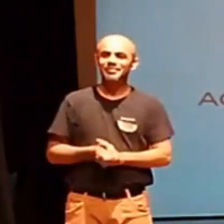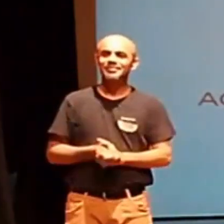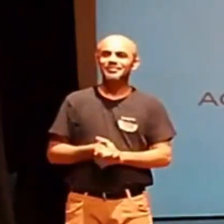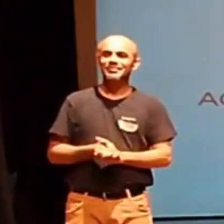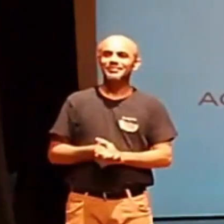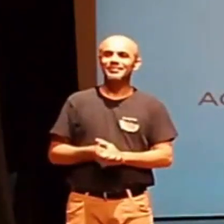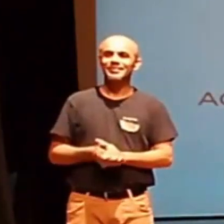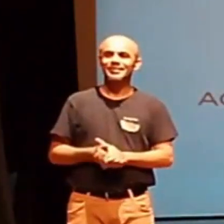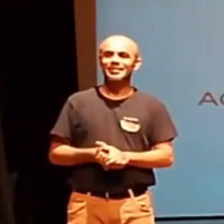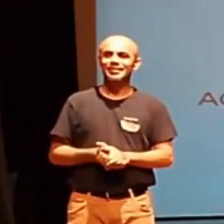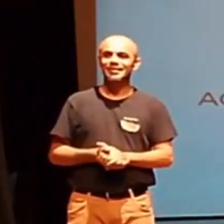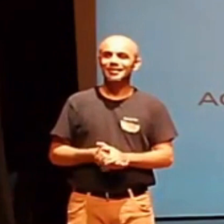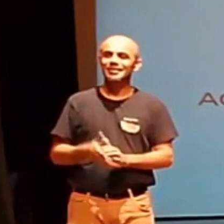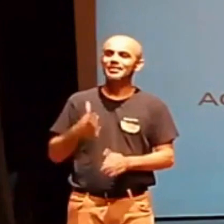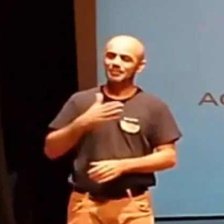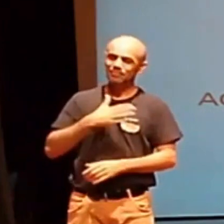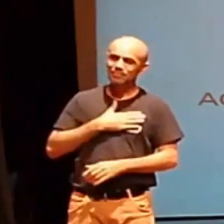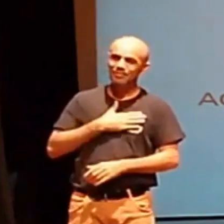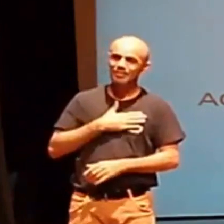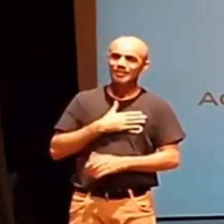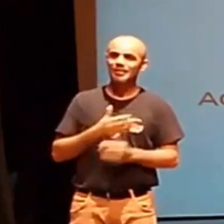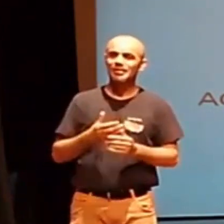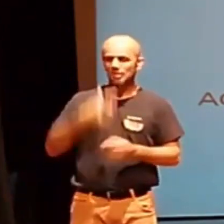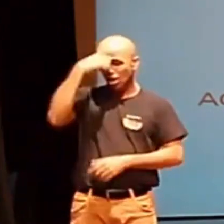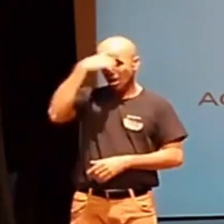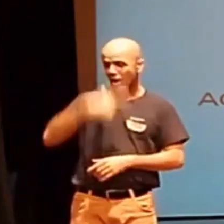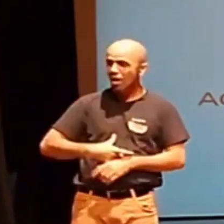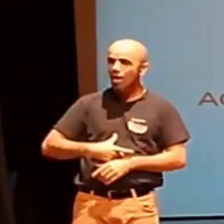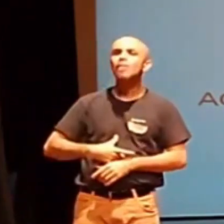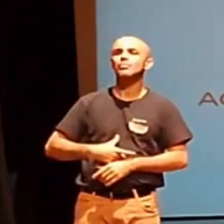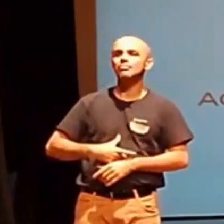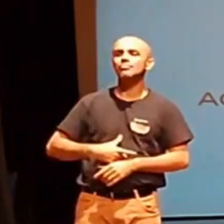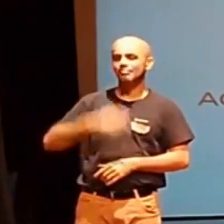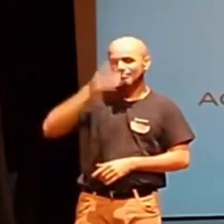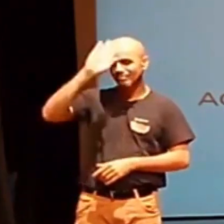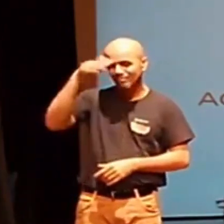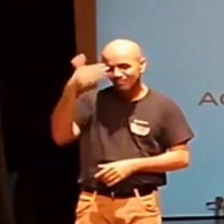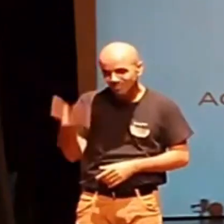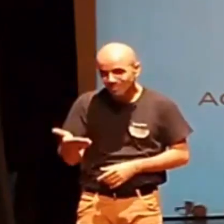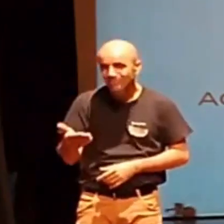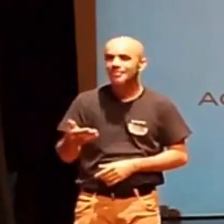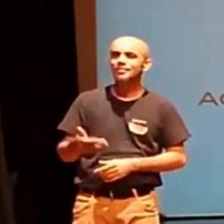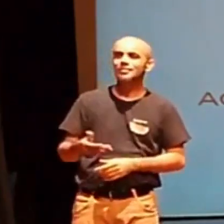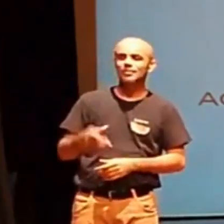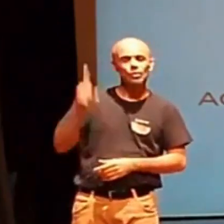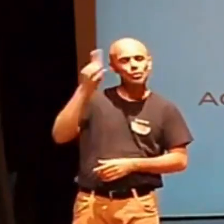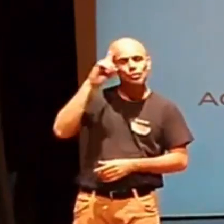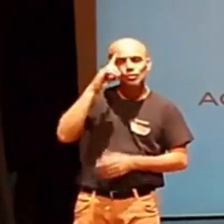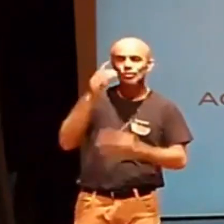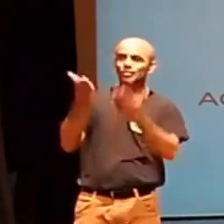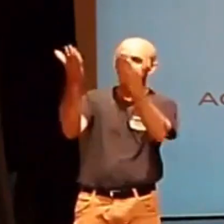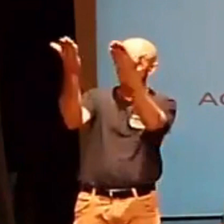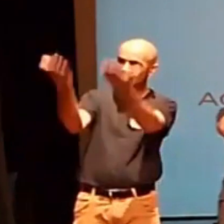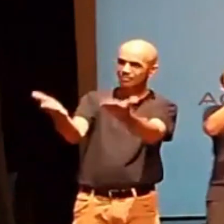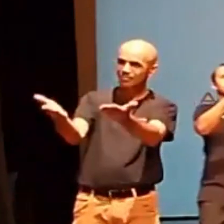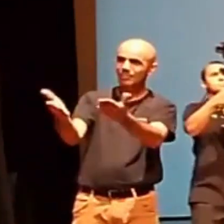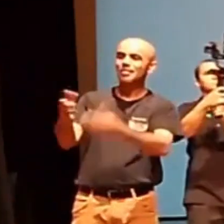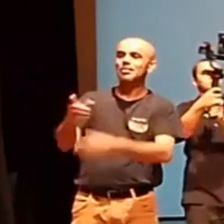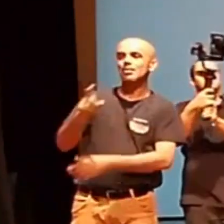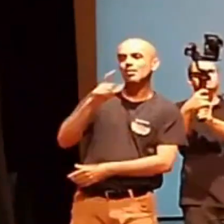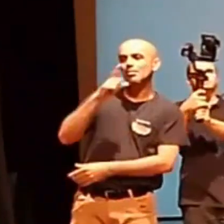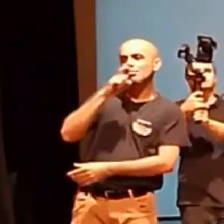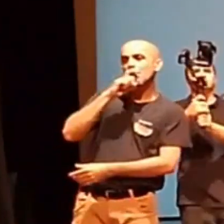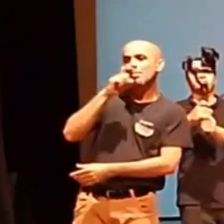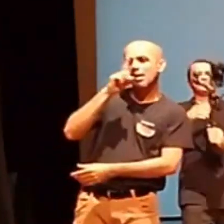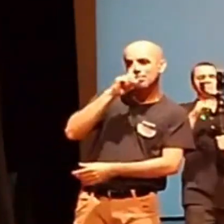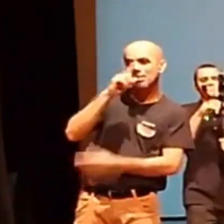cadeiras. Se eu estou hoje, eu honro e agradeço todos os dias a vocês dois, meus pais. É